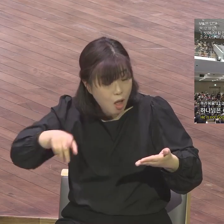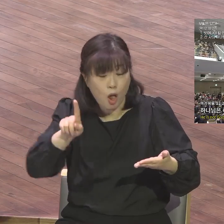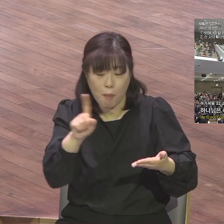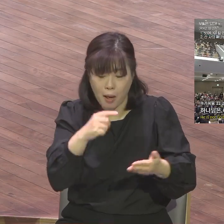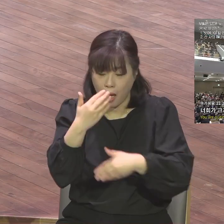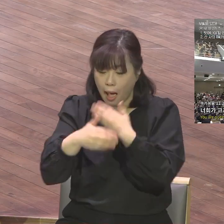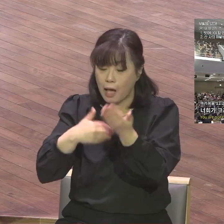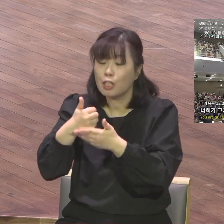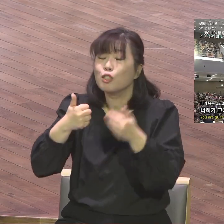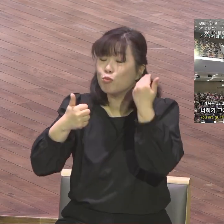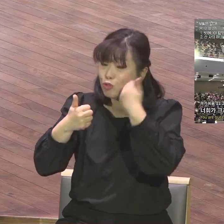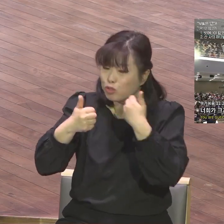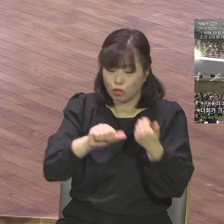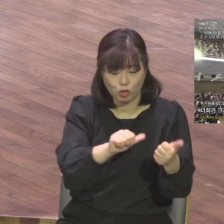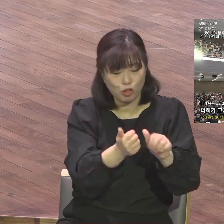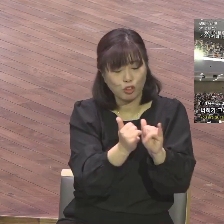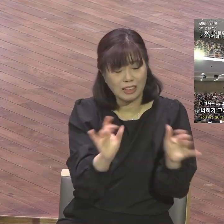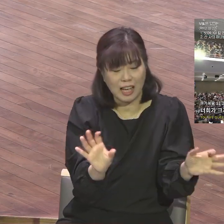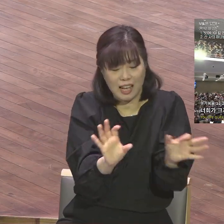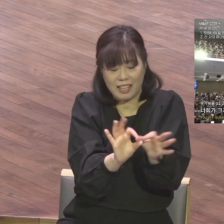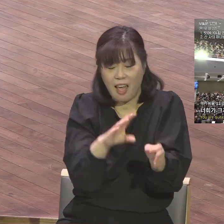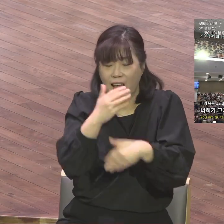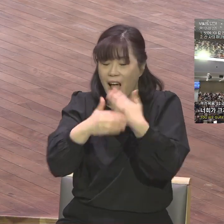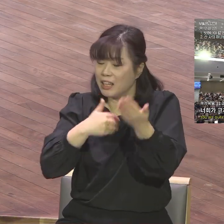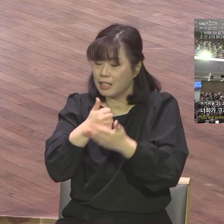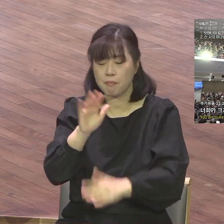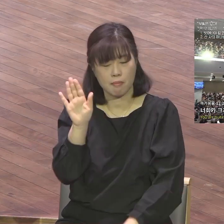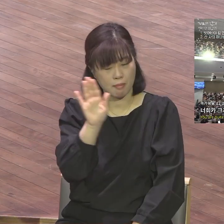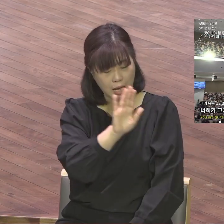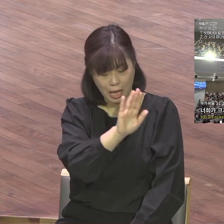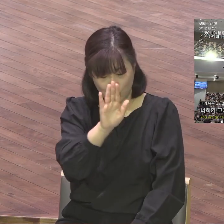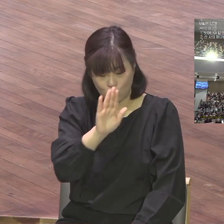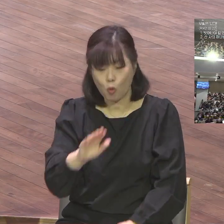산 자의 하나님이시라. 너희가 크게 오해했도다 하시니라.